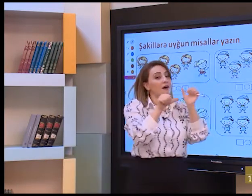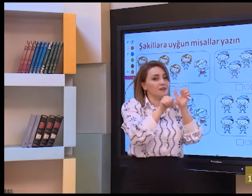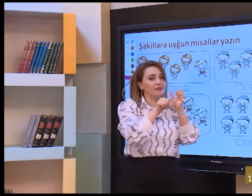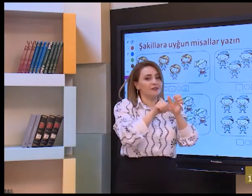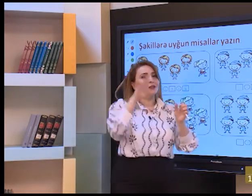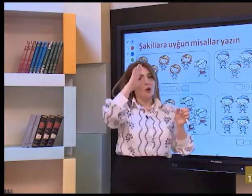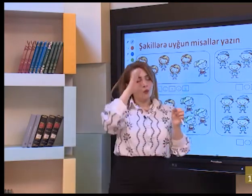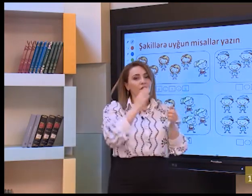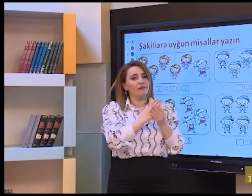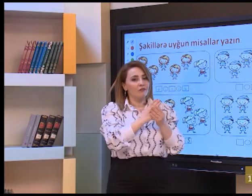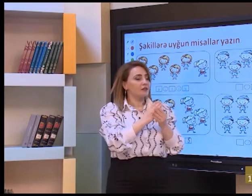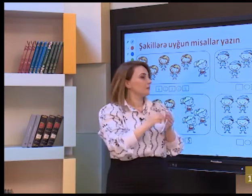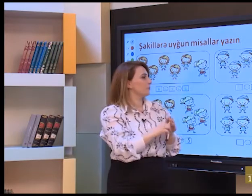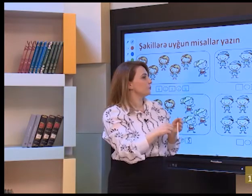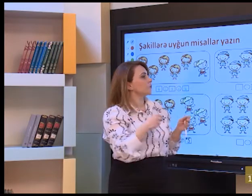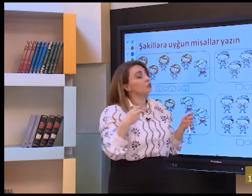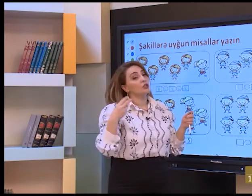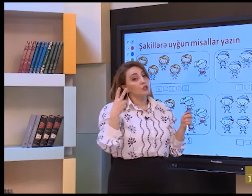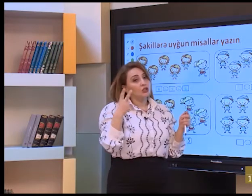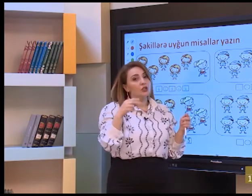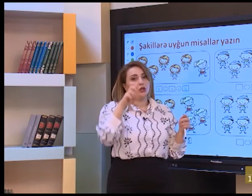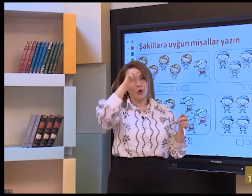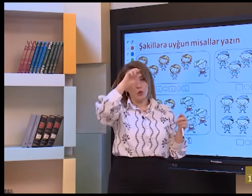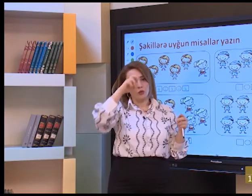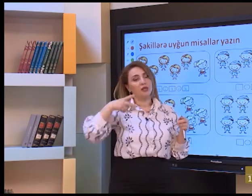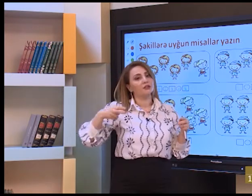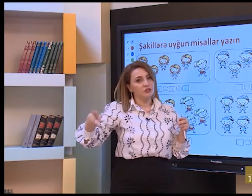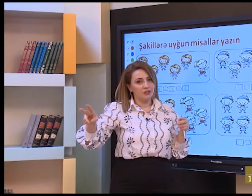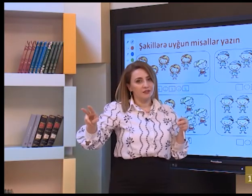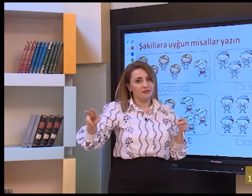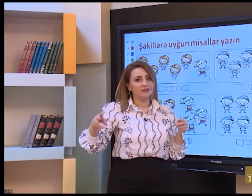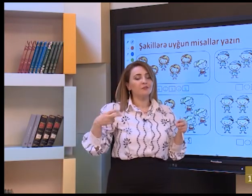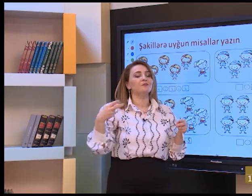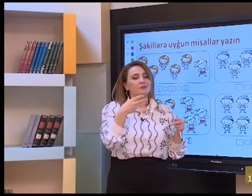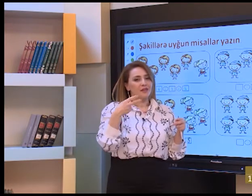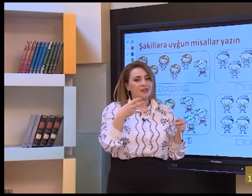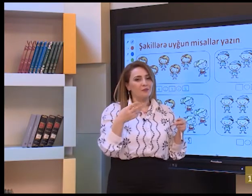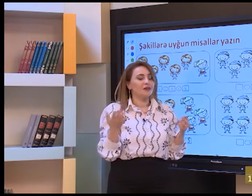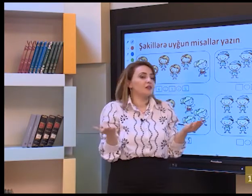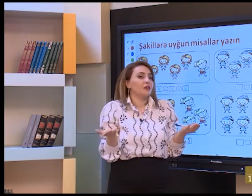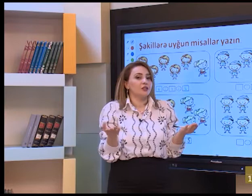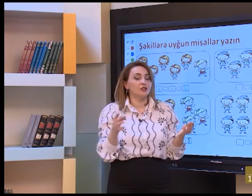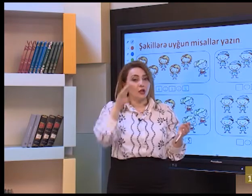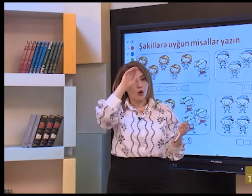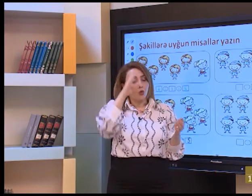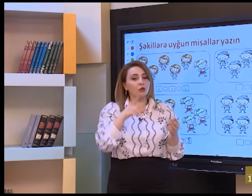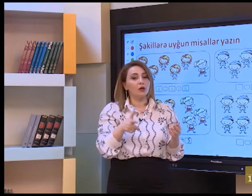6 oğlan var. 2 oğlan gedir, bərabərdir neçə oğlan